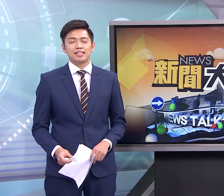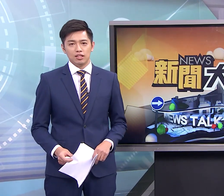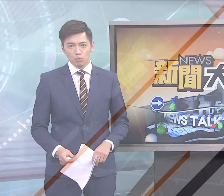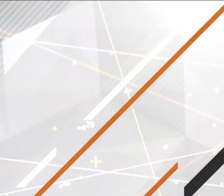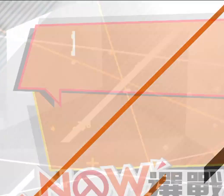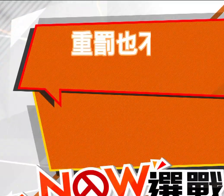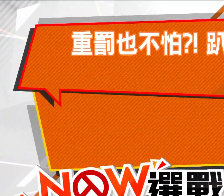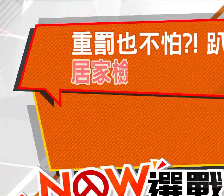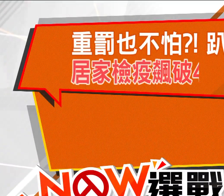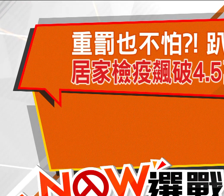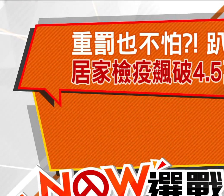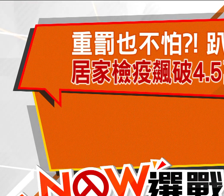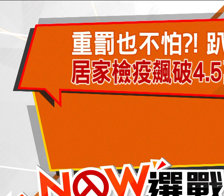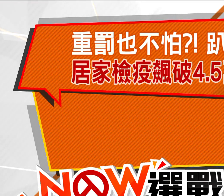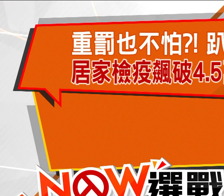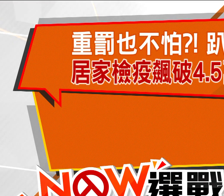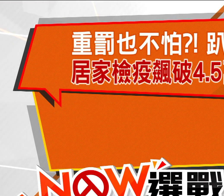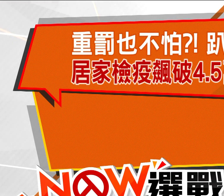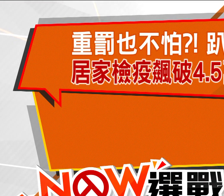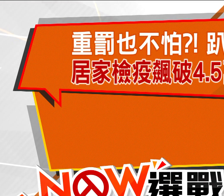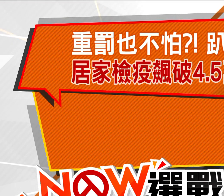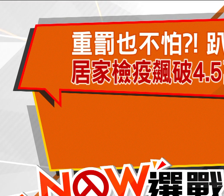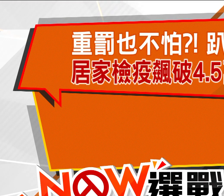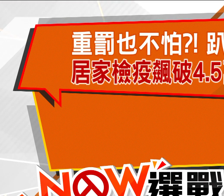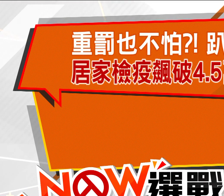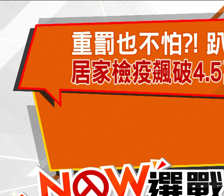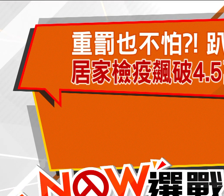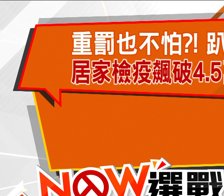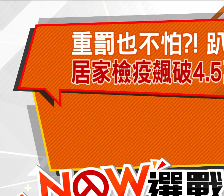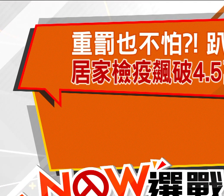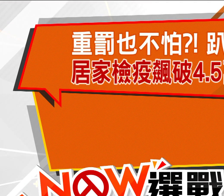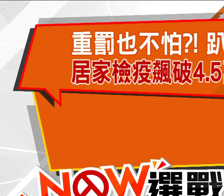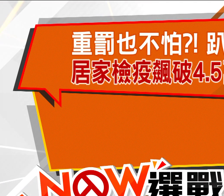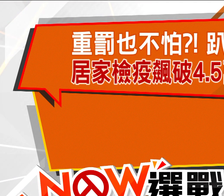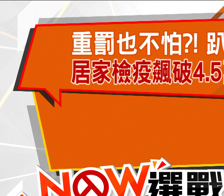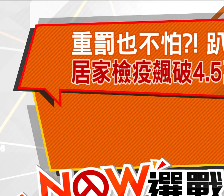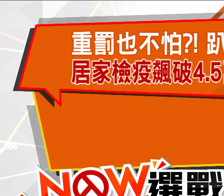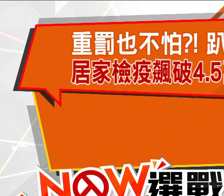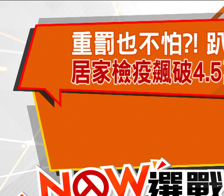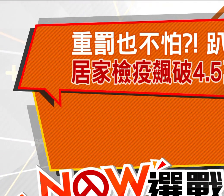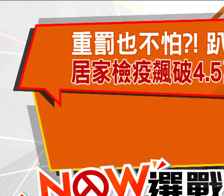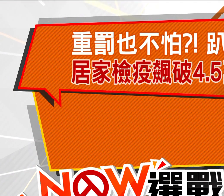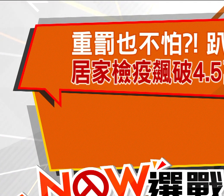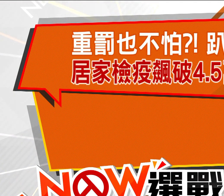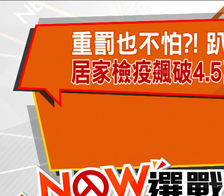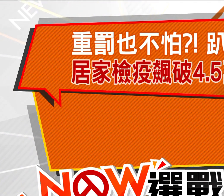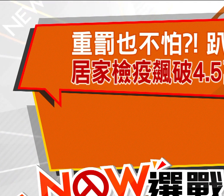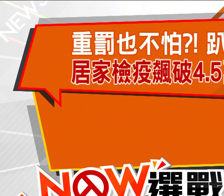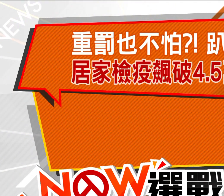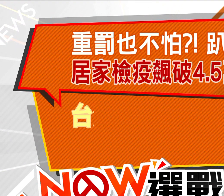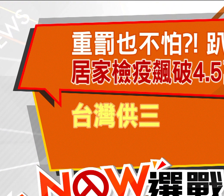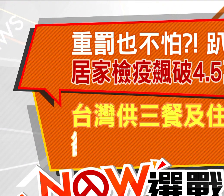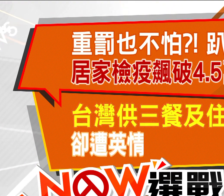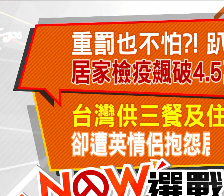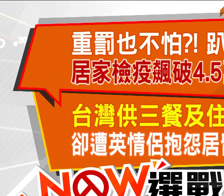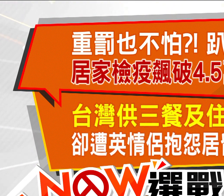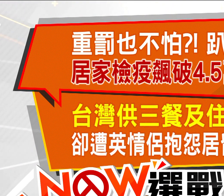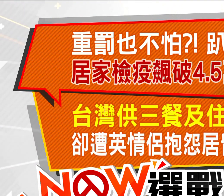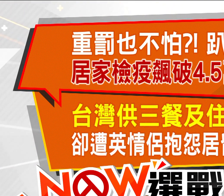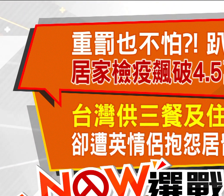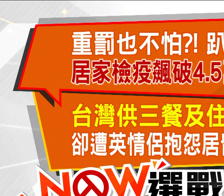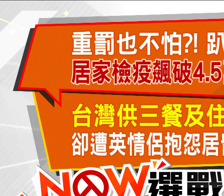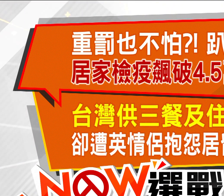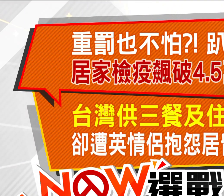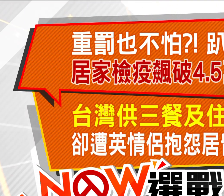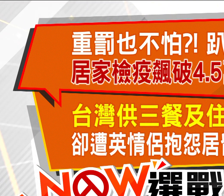天的新闻重点。好多人中法也没有在怕，居家检疫还到处爬爬灶，而且这人数飙破4.5万人，到底谁